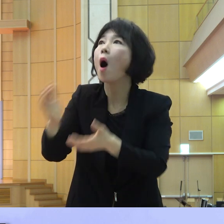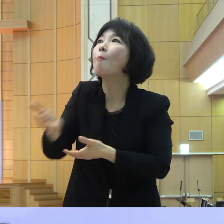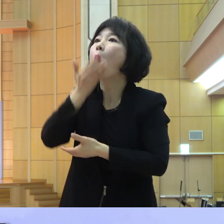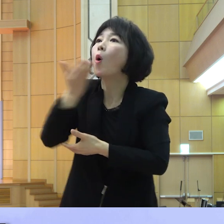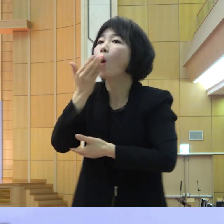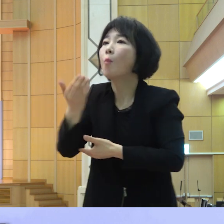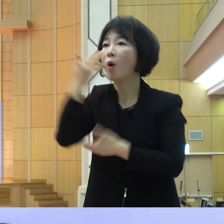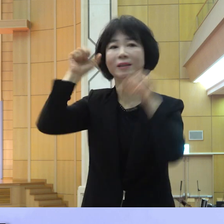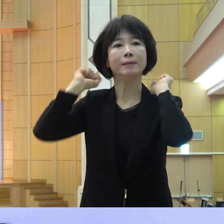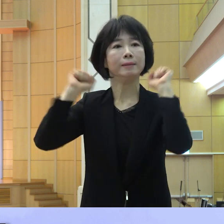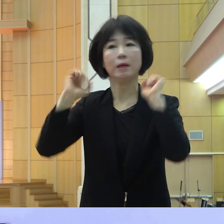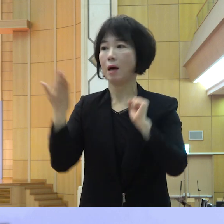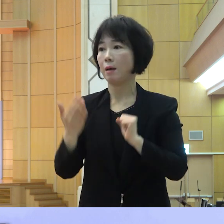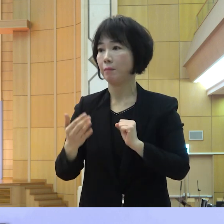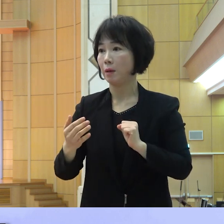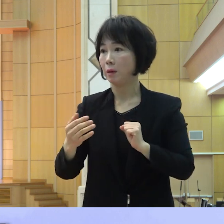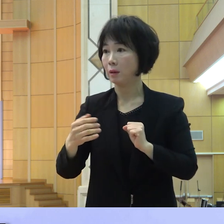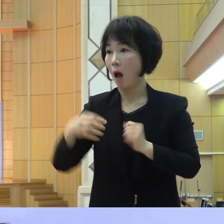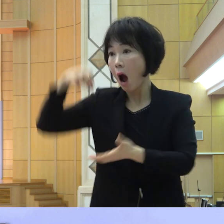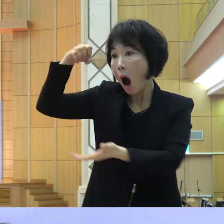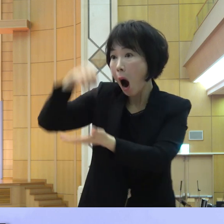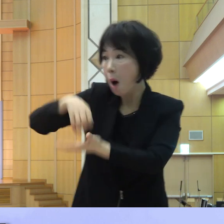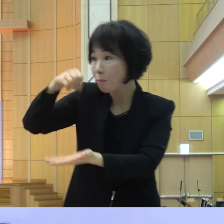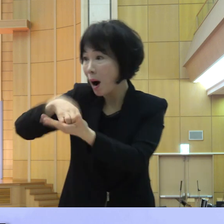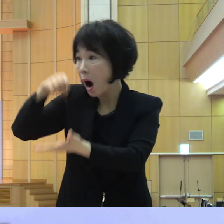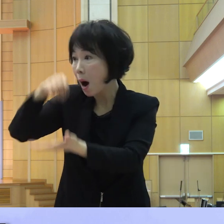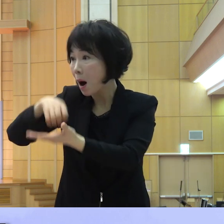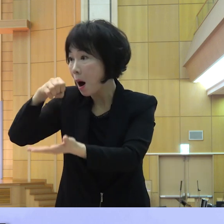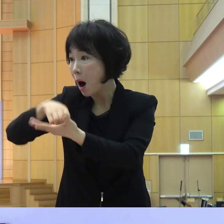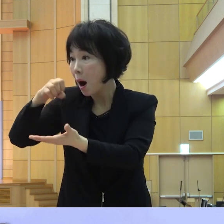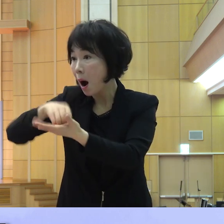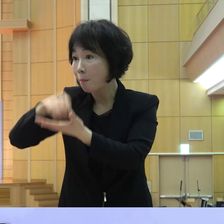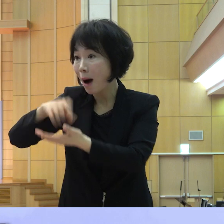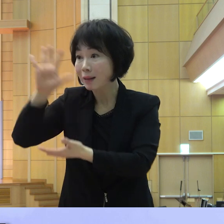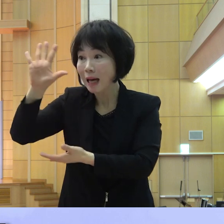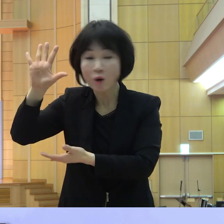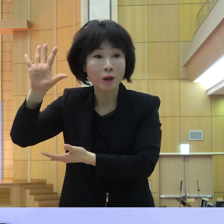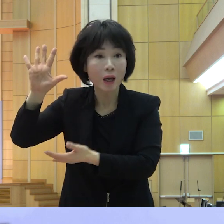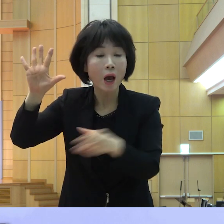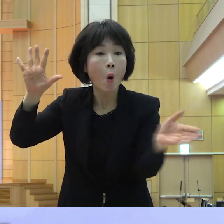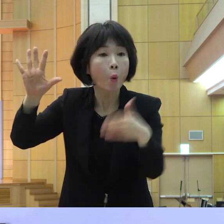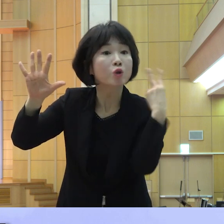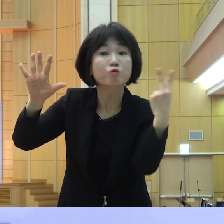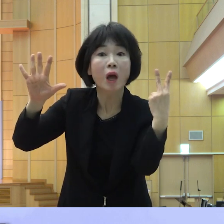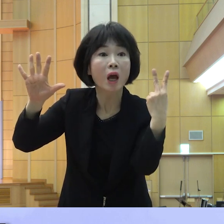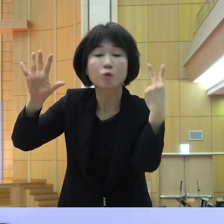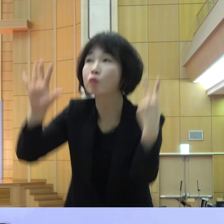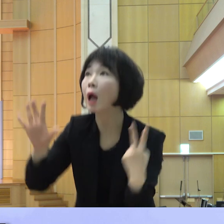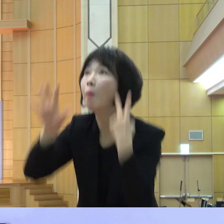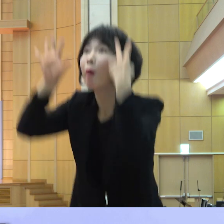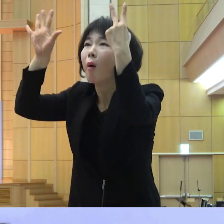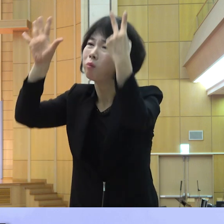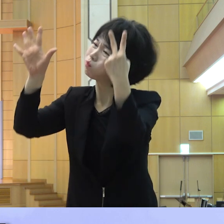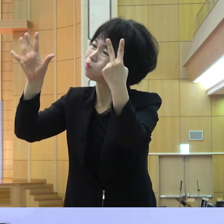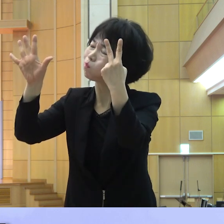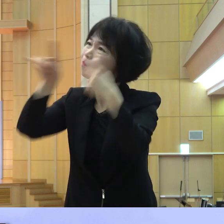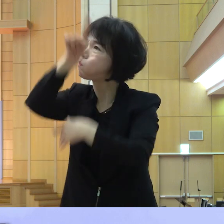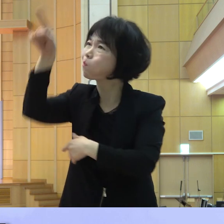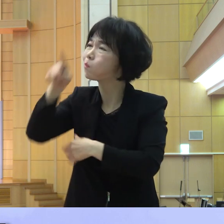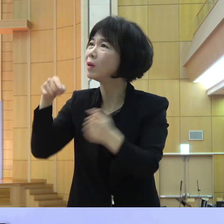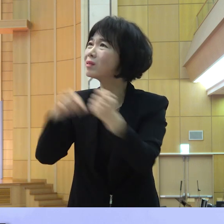가지고 오병이여, 말은 들어봤는데 과연 오병이